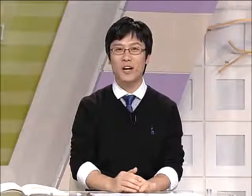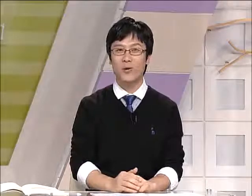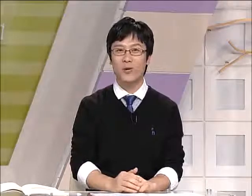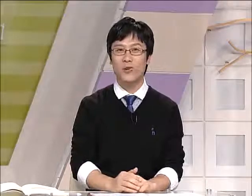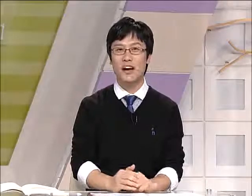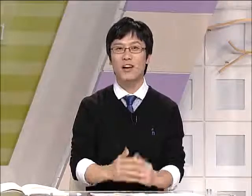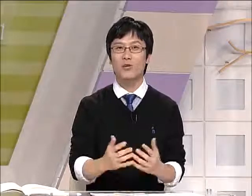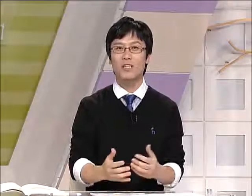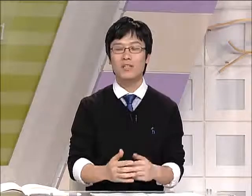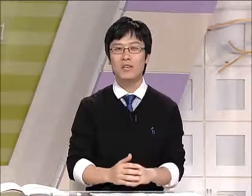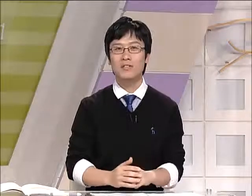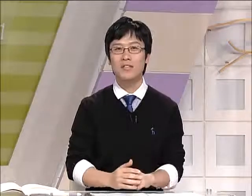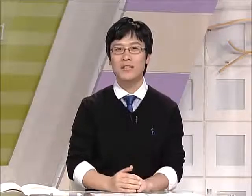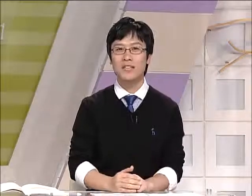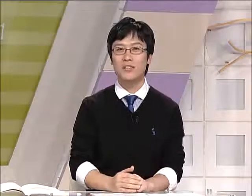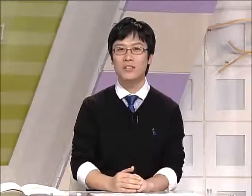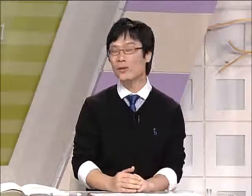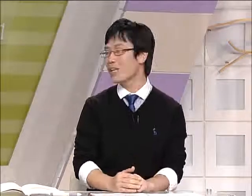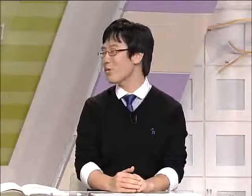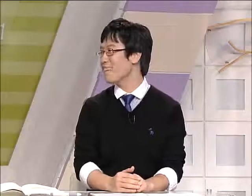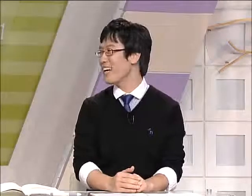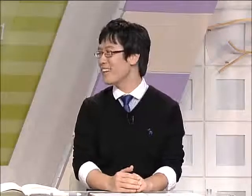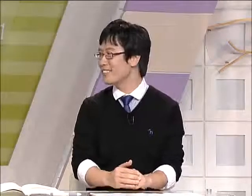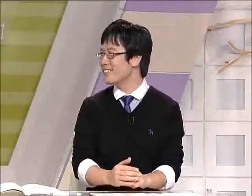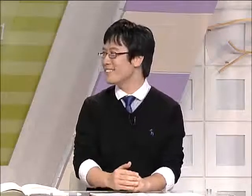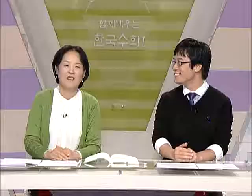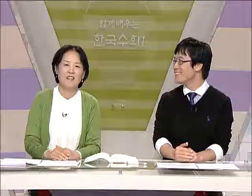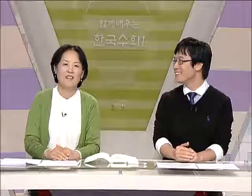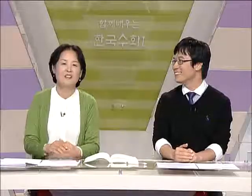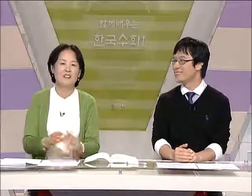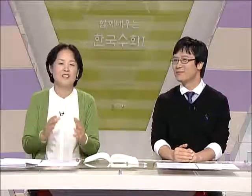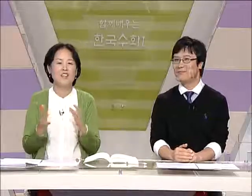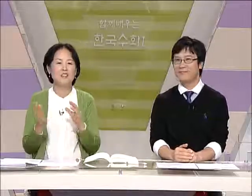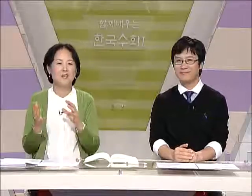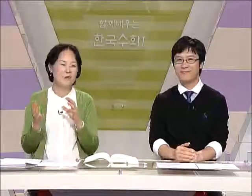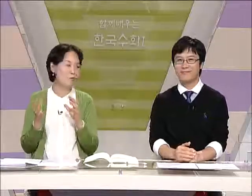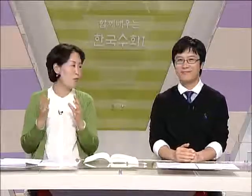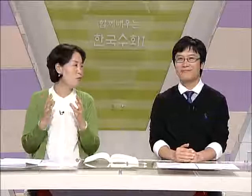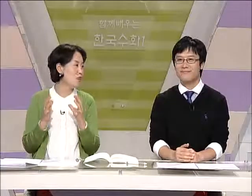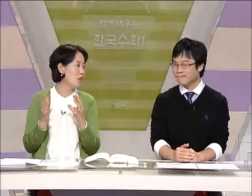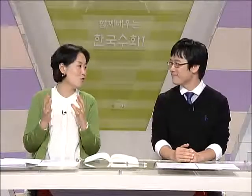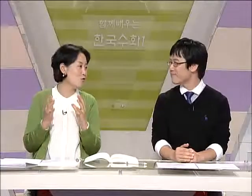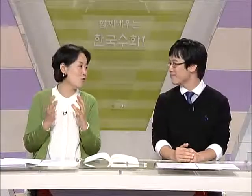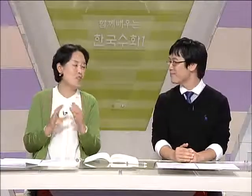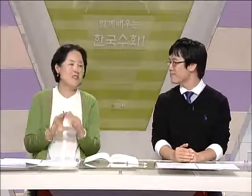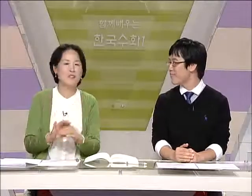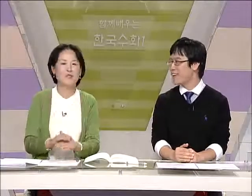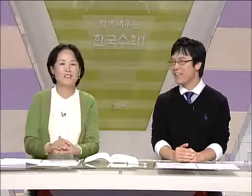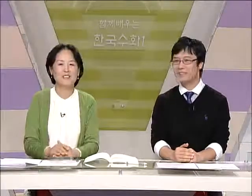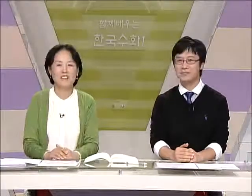같고, 자, 우리 이미혜 선생님께서는 어떻게 보셨나요? 네, 지난주에 배운 본문의 내용을 주고받는 내용이 네. 있었는데,